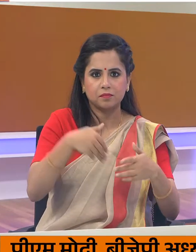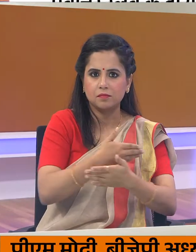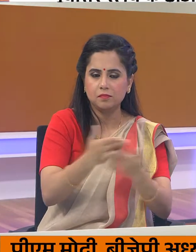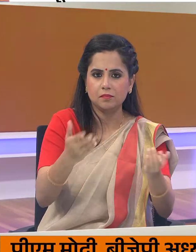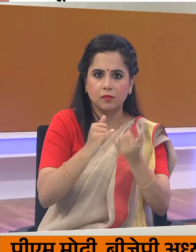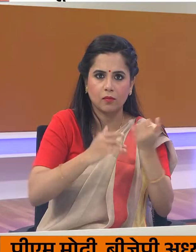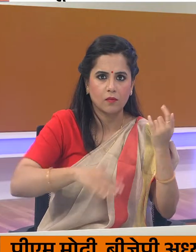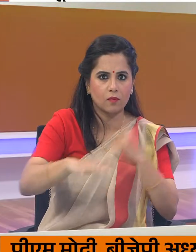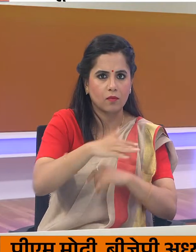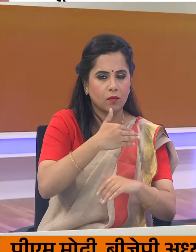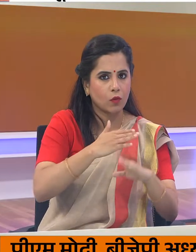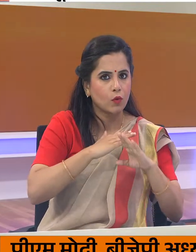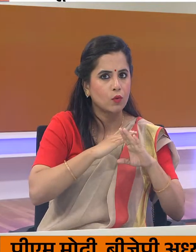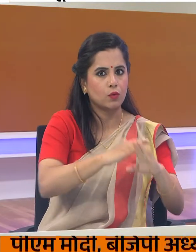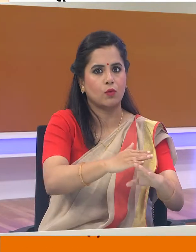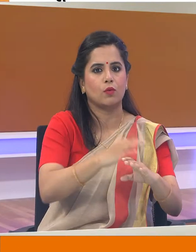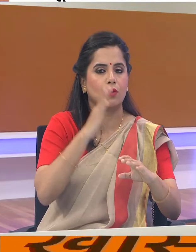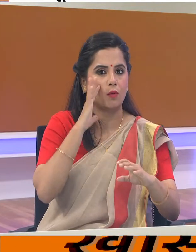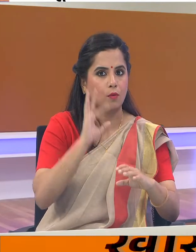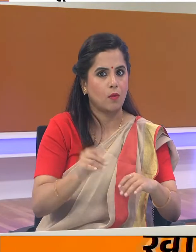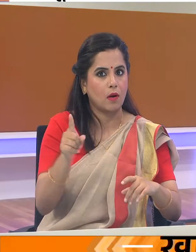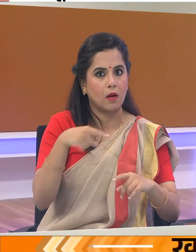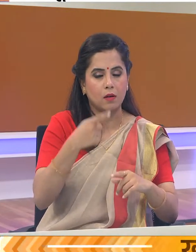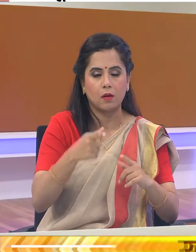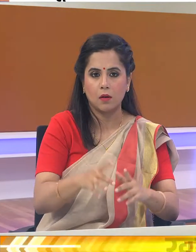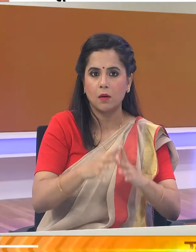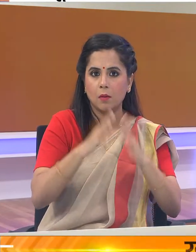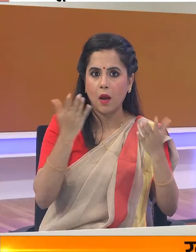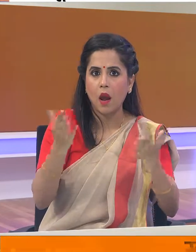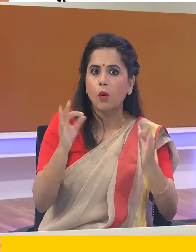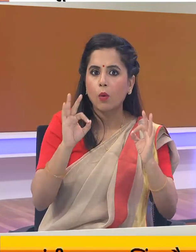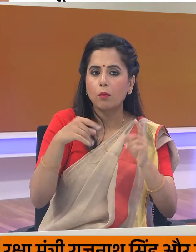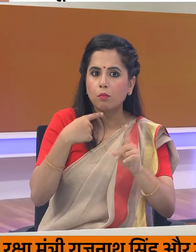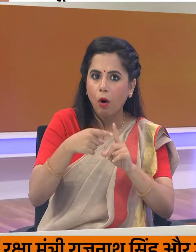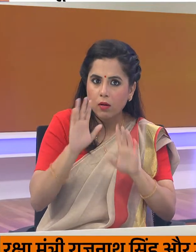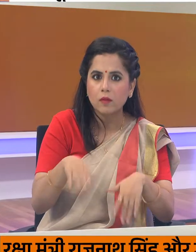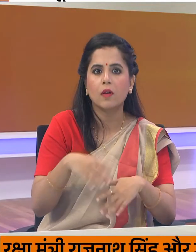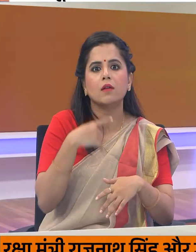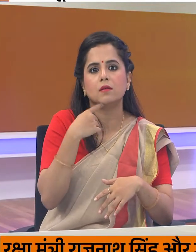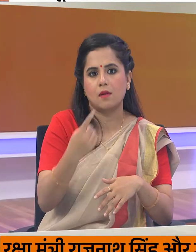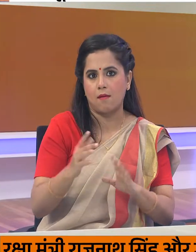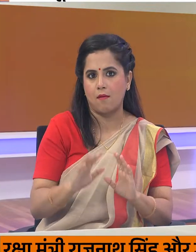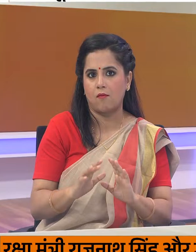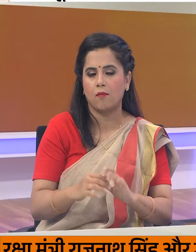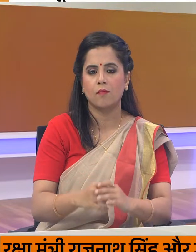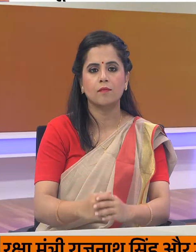की सामाजिक सुरक्षा के लिए एक अच्छा कदम बताया।